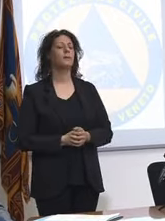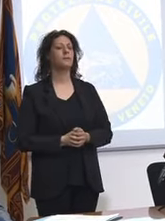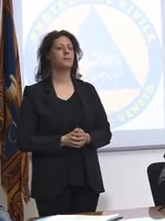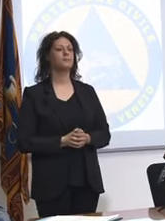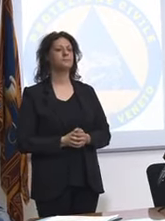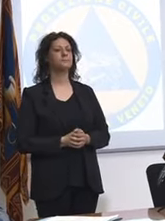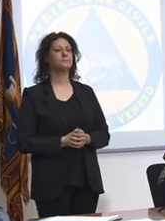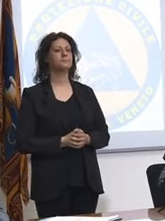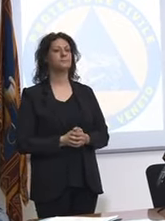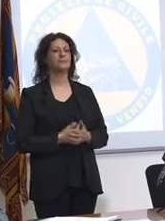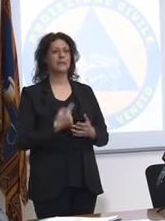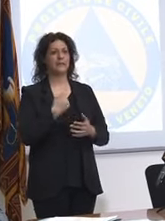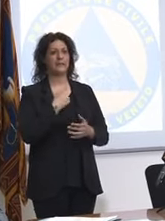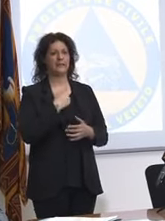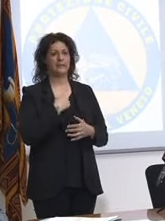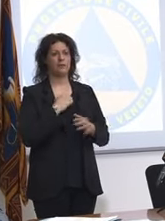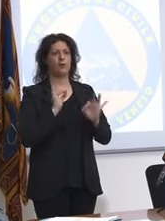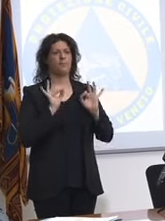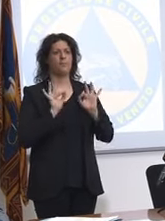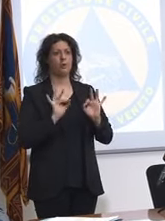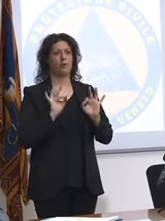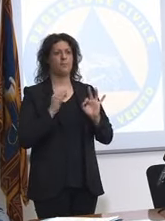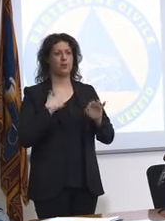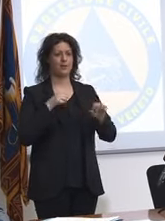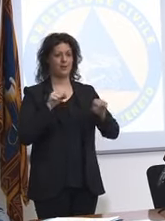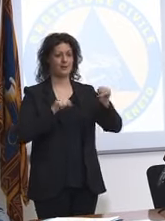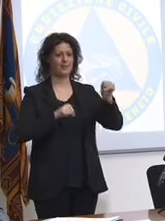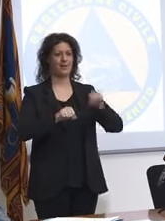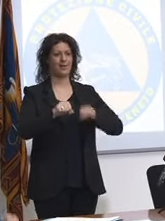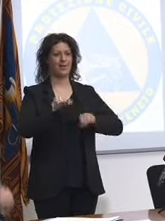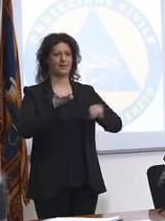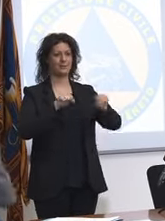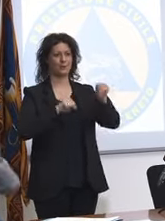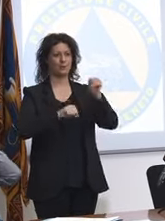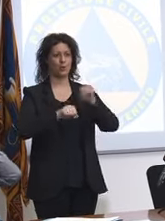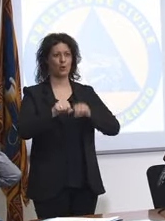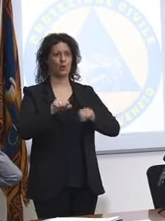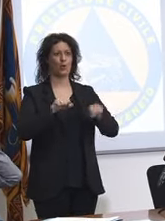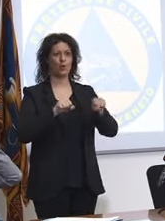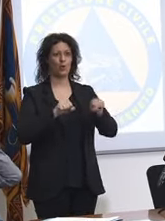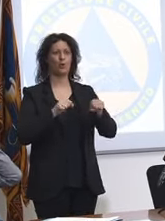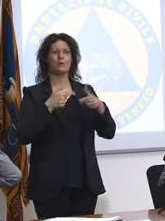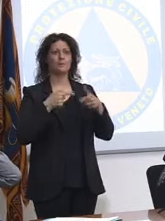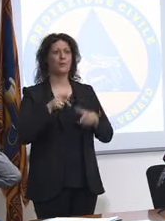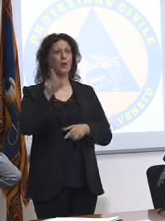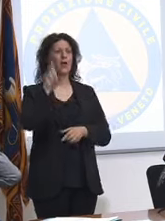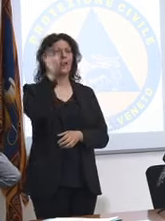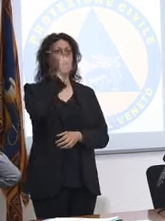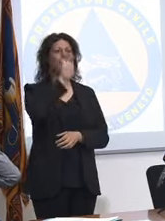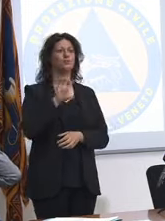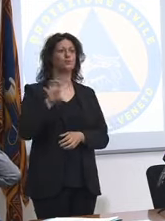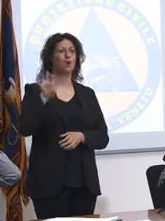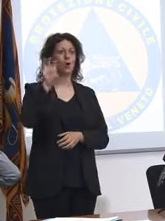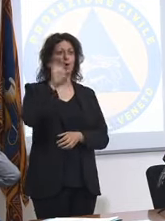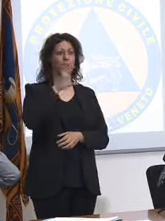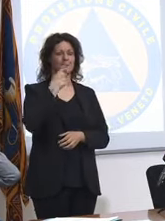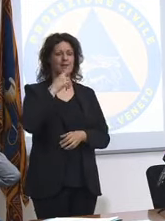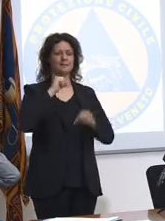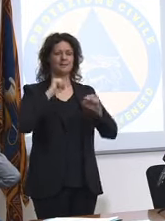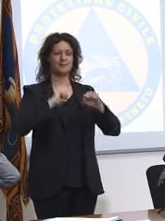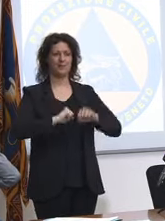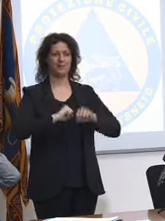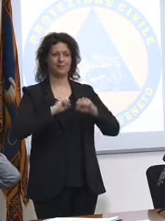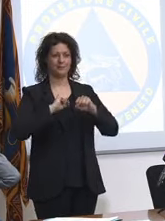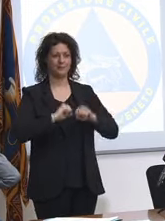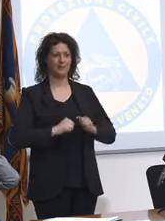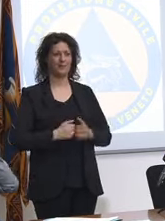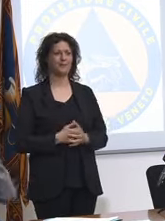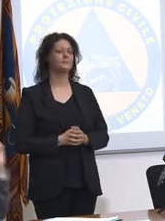faccio ho questo onore di avere la direzione di questa regione, e nel tempo